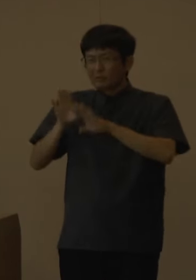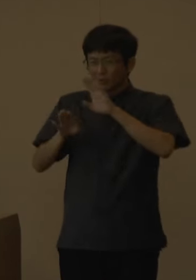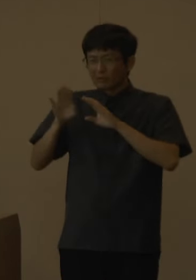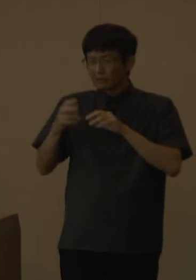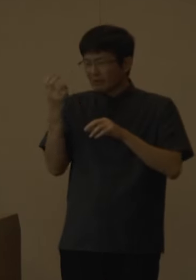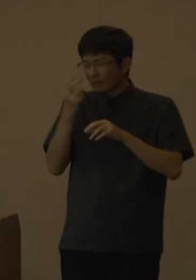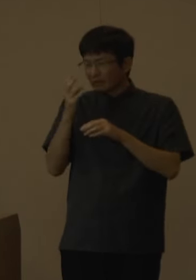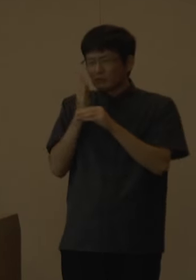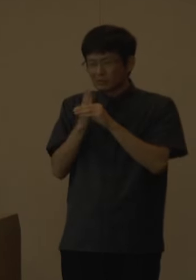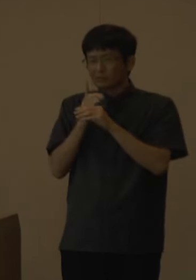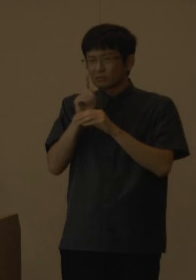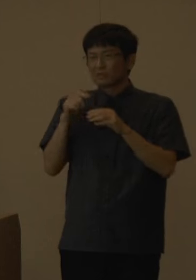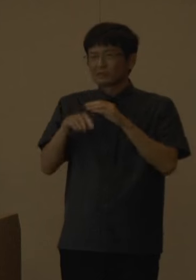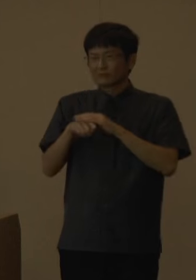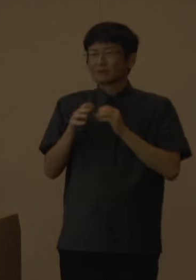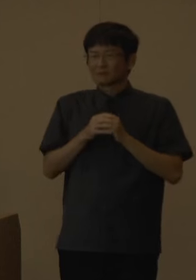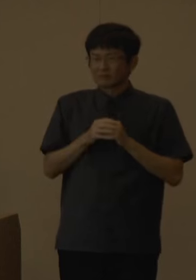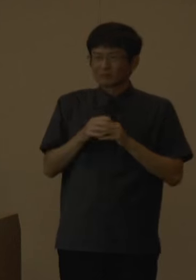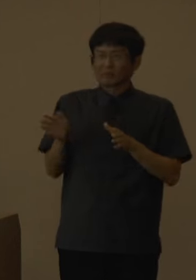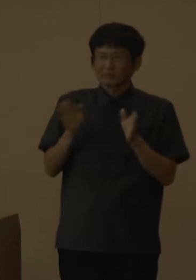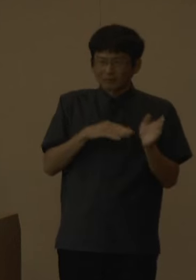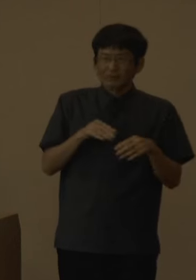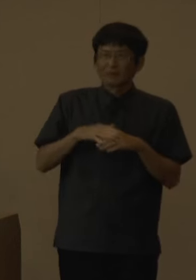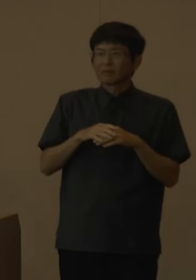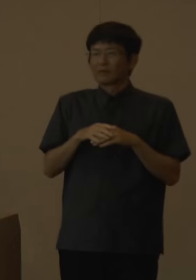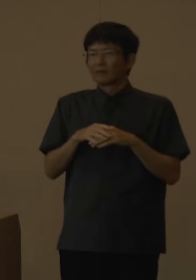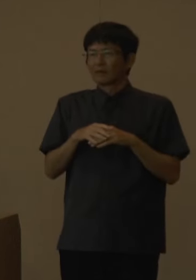ます。 今までの防災に関しては